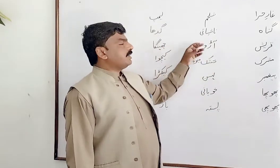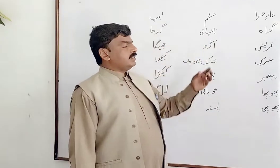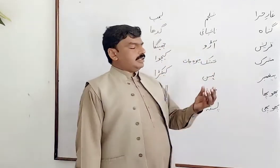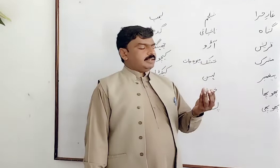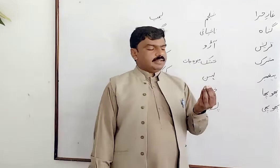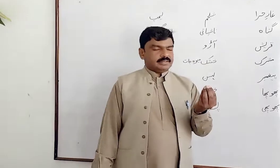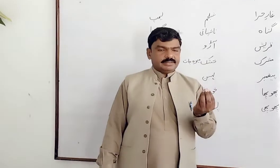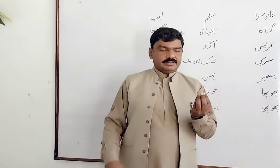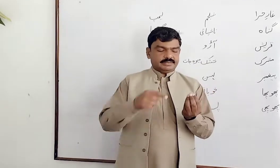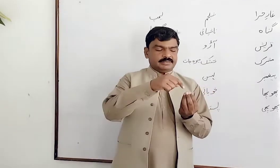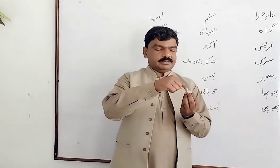नाशपाती,